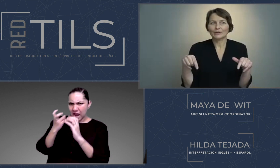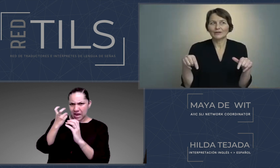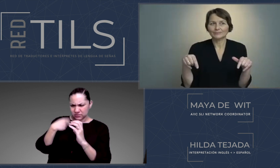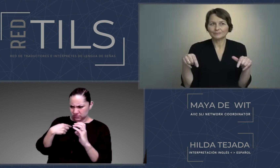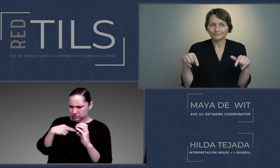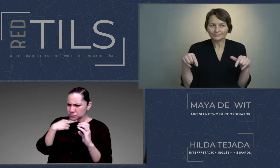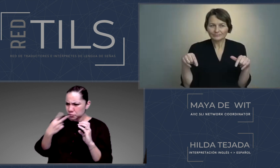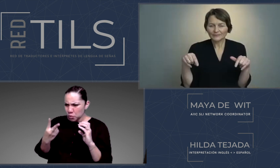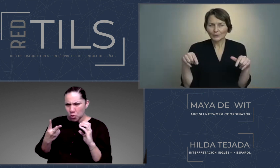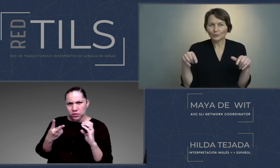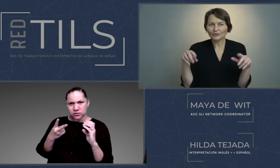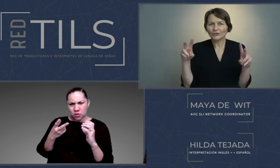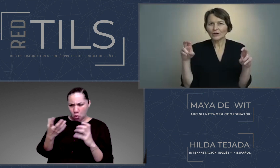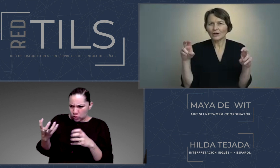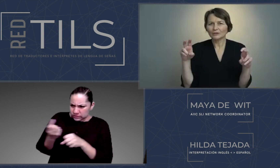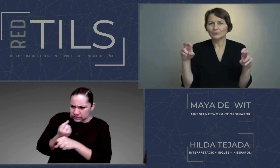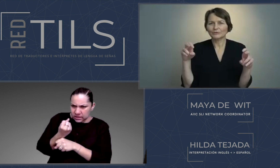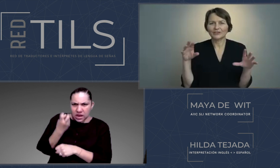asesor externo.